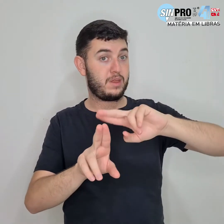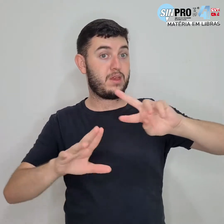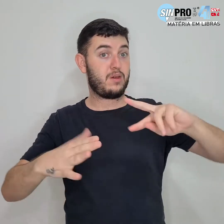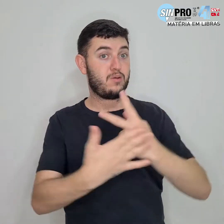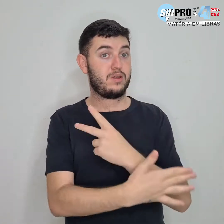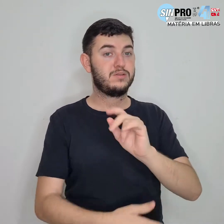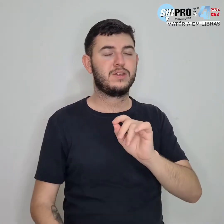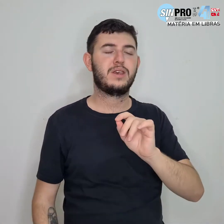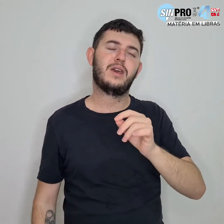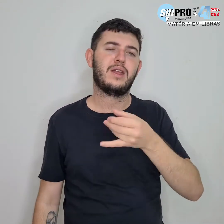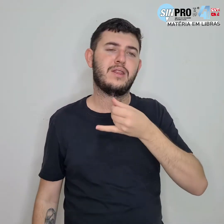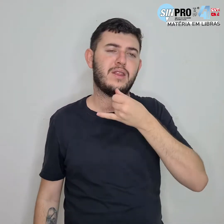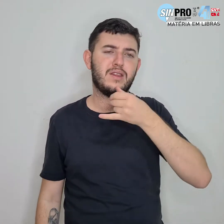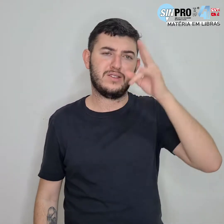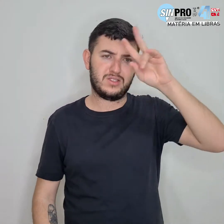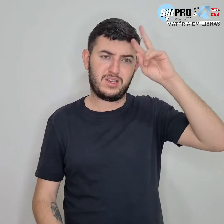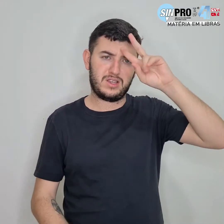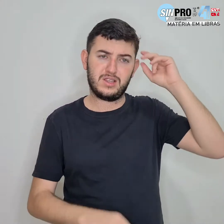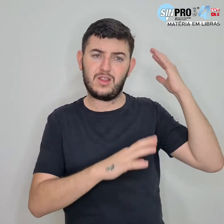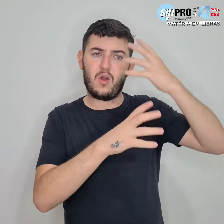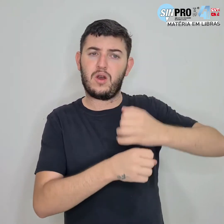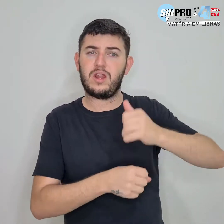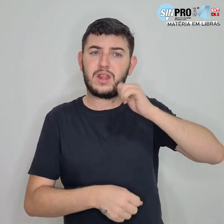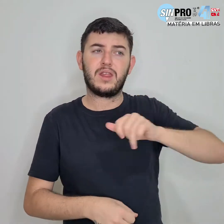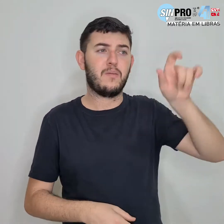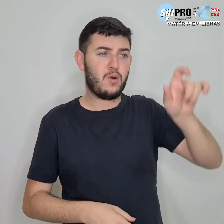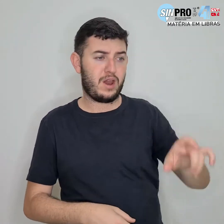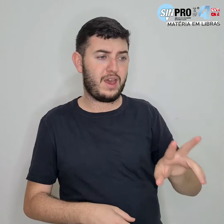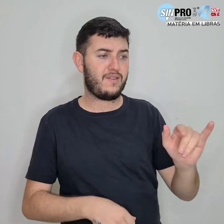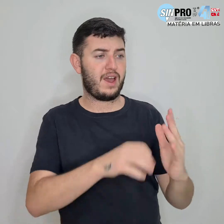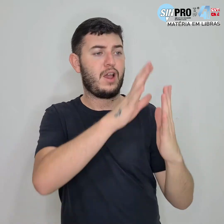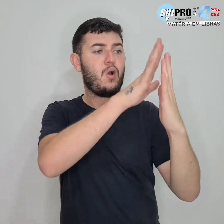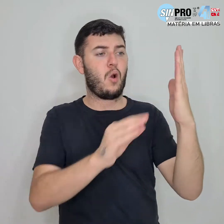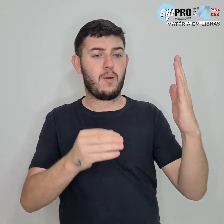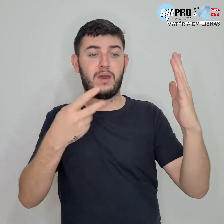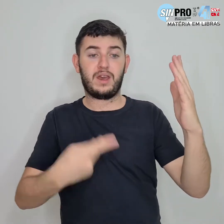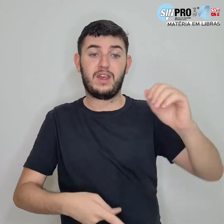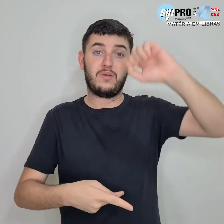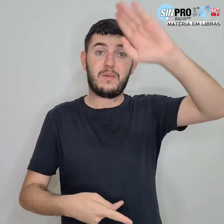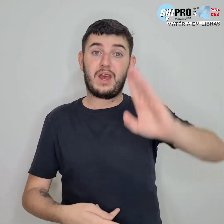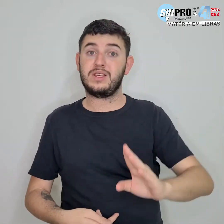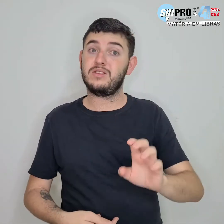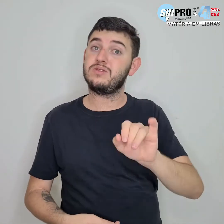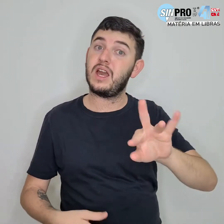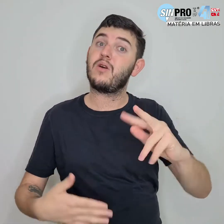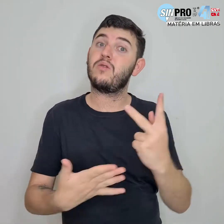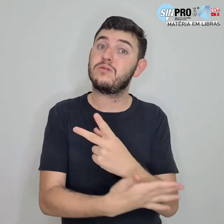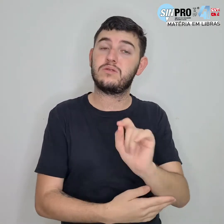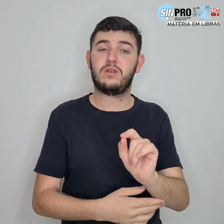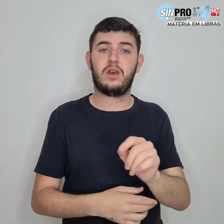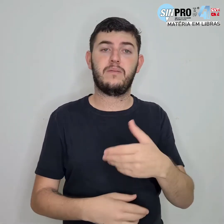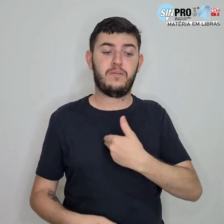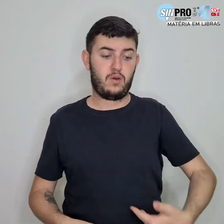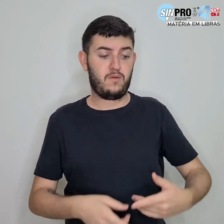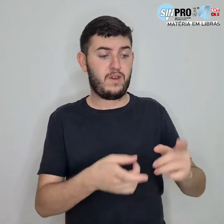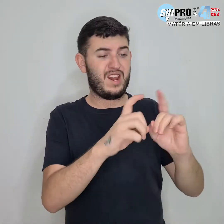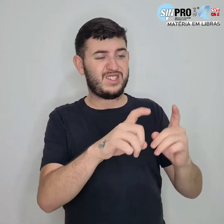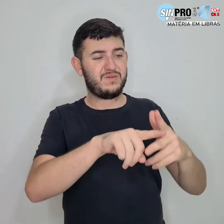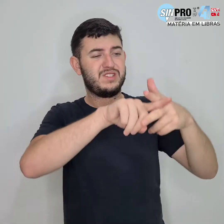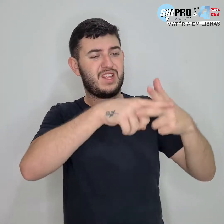da norte-americana poderá ser vivida por milhares de brasileiros e brasileiras caso a reforma administrativa de Bolsonaro